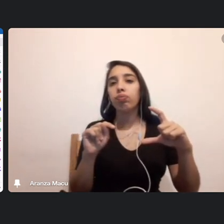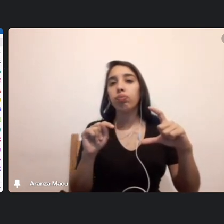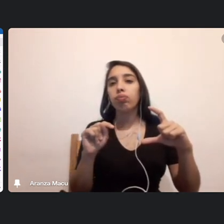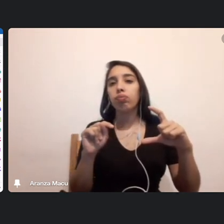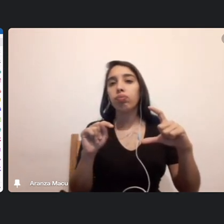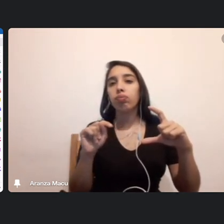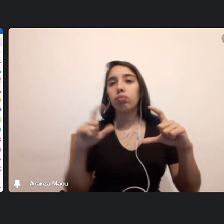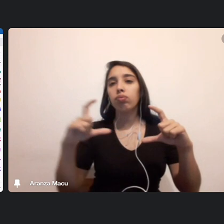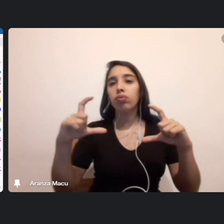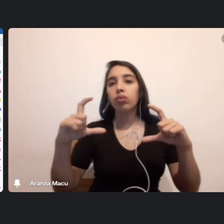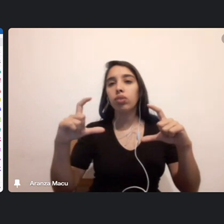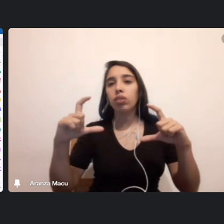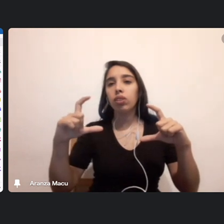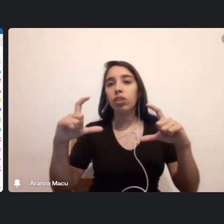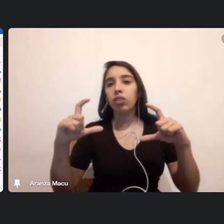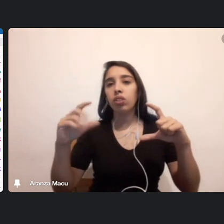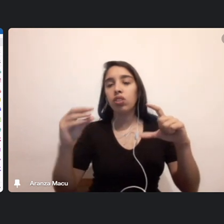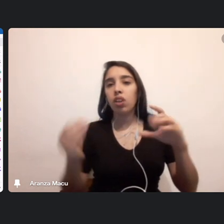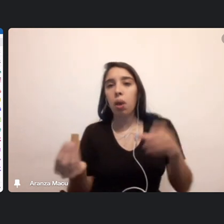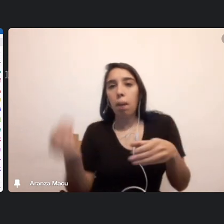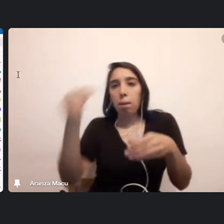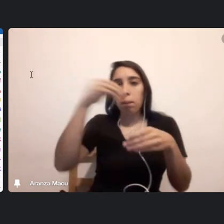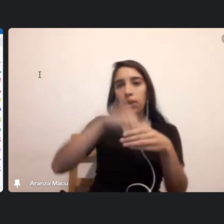de la frase nominal.